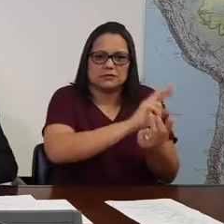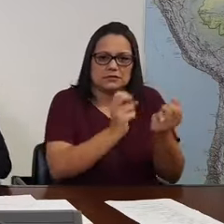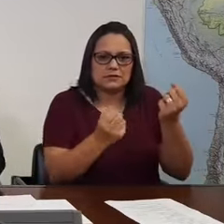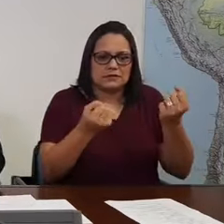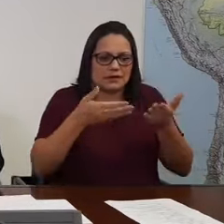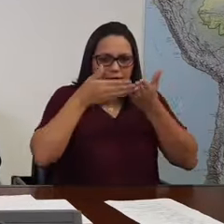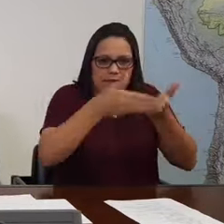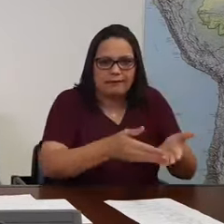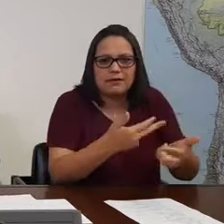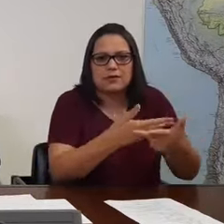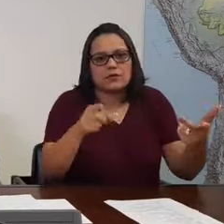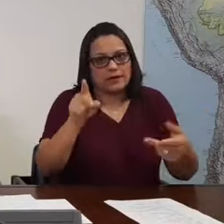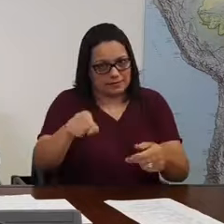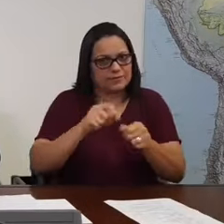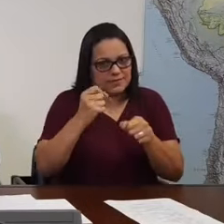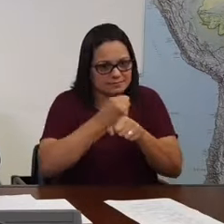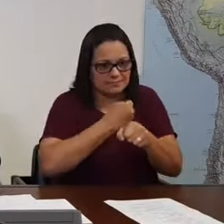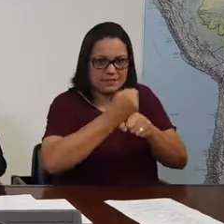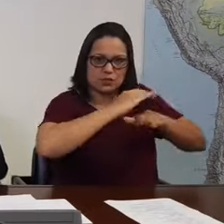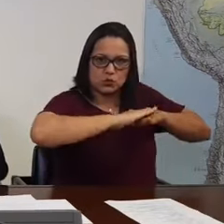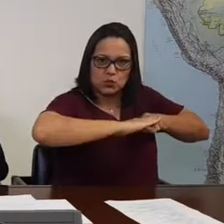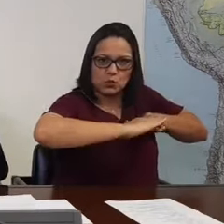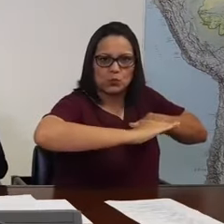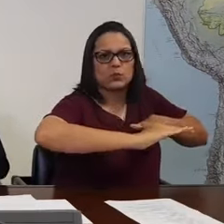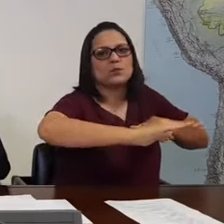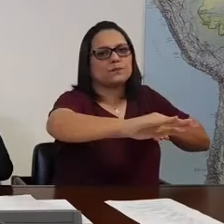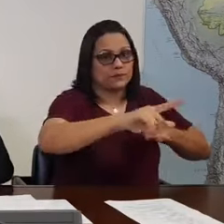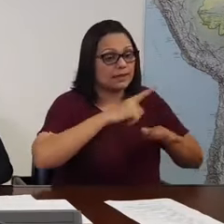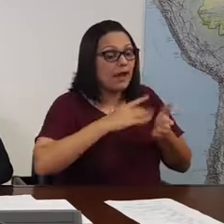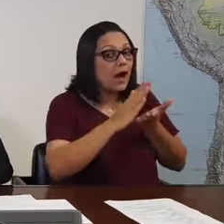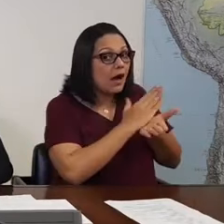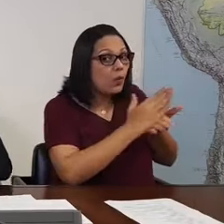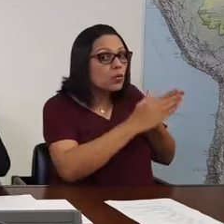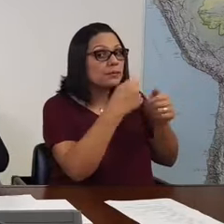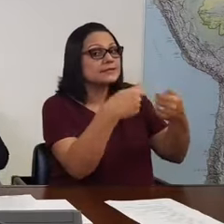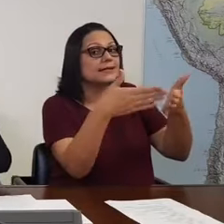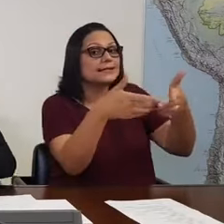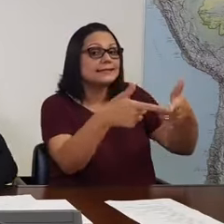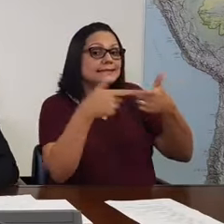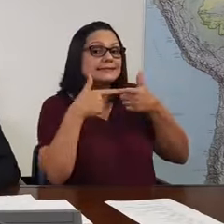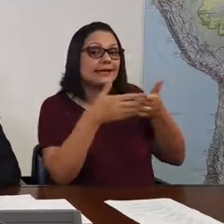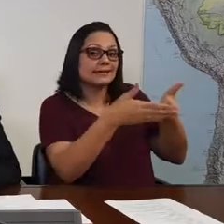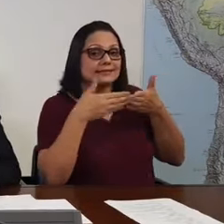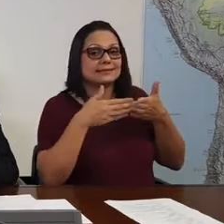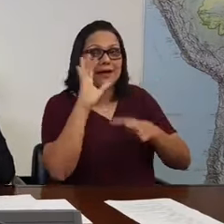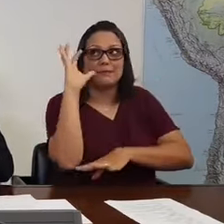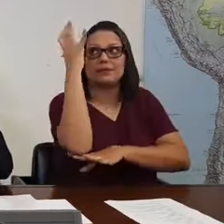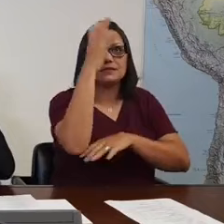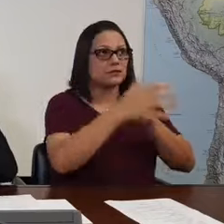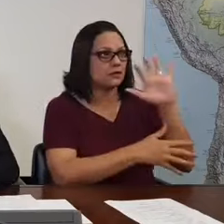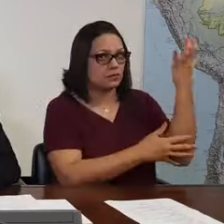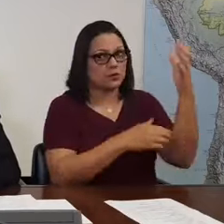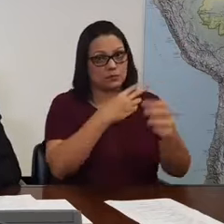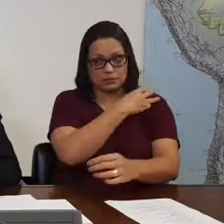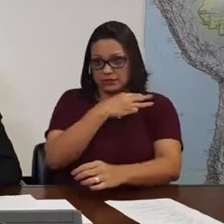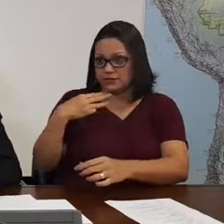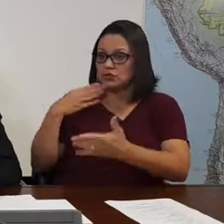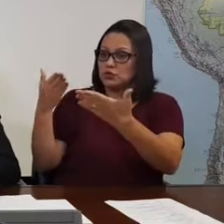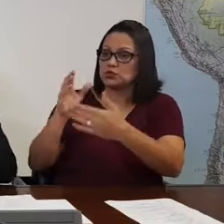mesma. Mas já temos alguns problemas, alguns trechos com licenciamento ambiental, perfeito, que o nosso ministro Ricardo Salles está